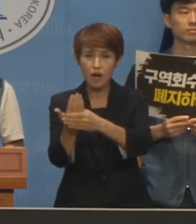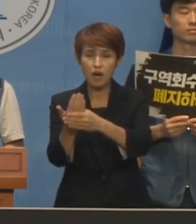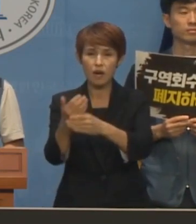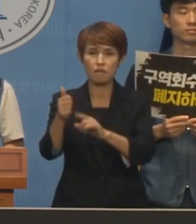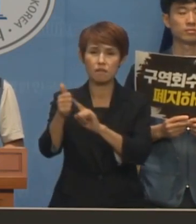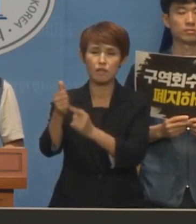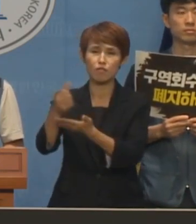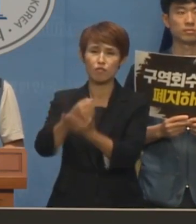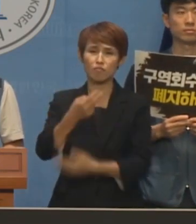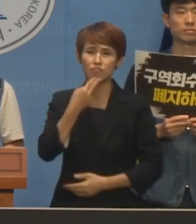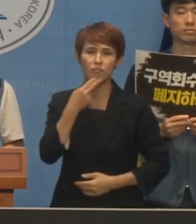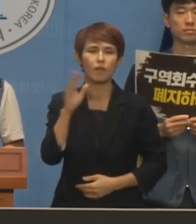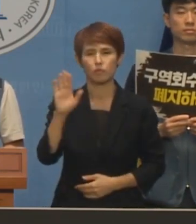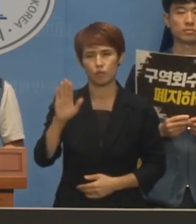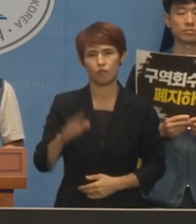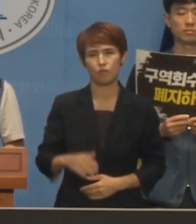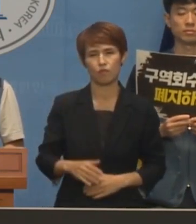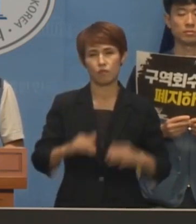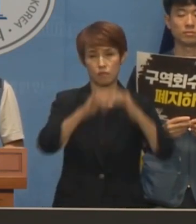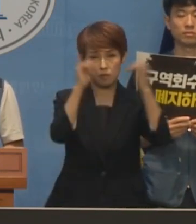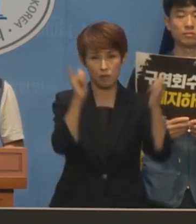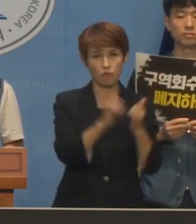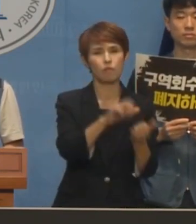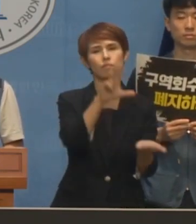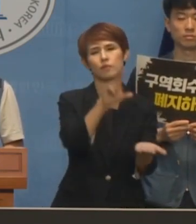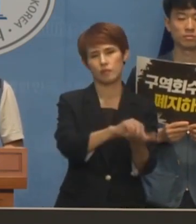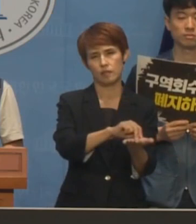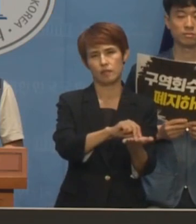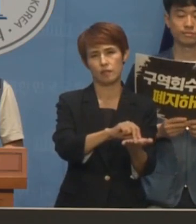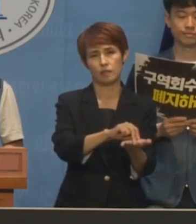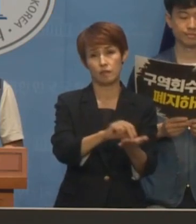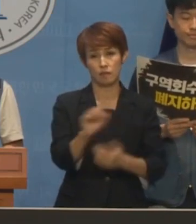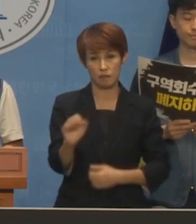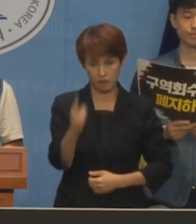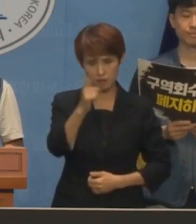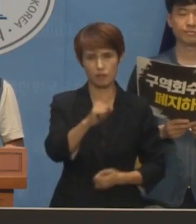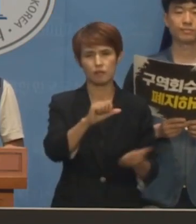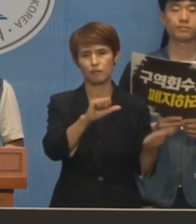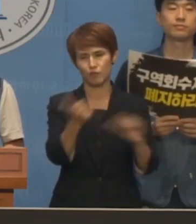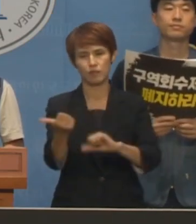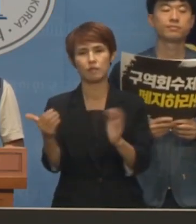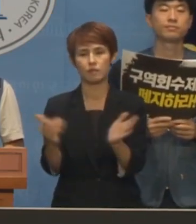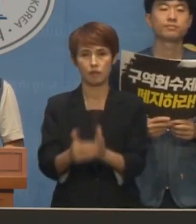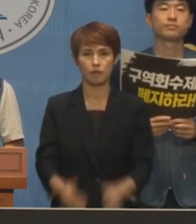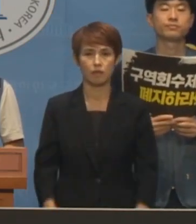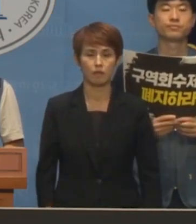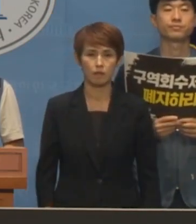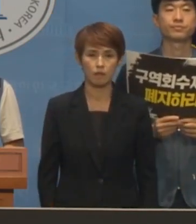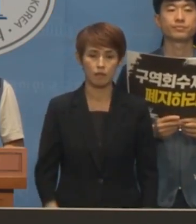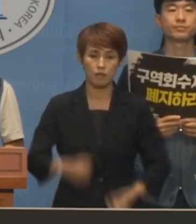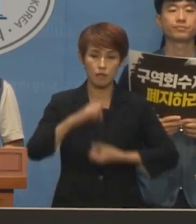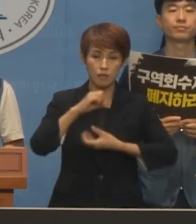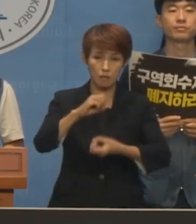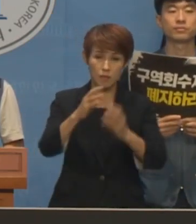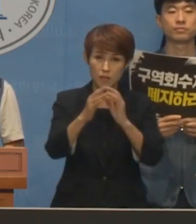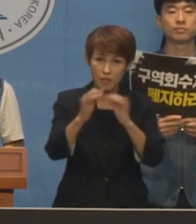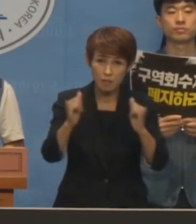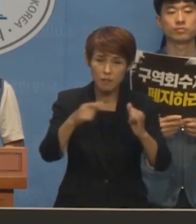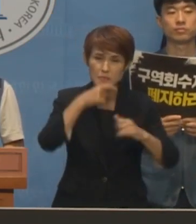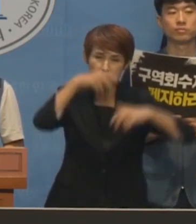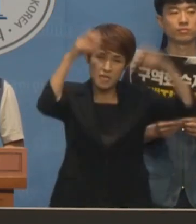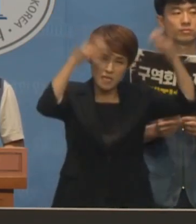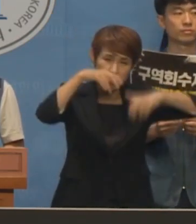애도의을이는 리 사회와 기업의 구조적 문제에서 비롯된 것입니다 택배 노동자들은 비가 오나 눈이